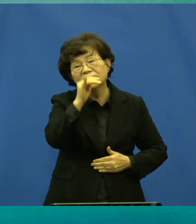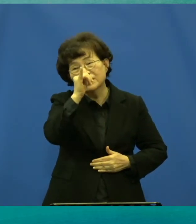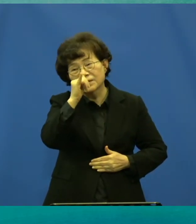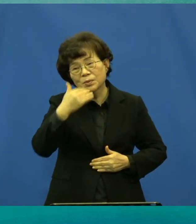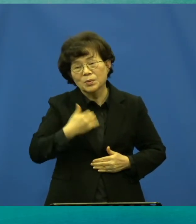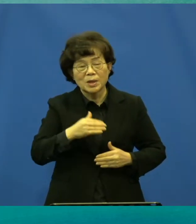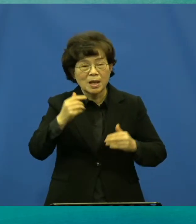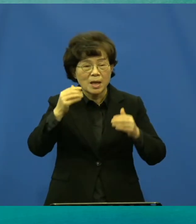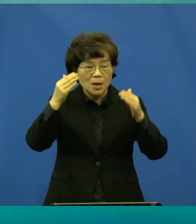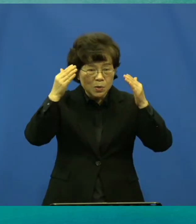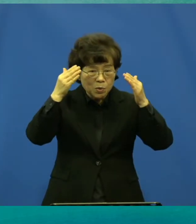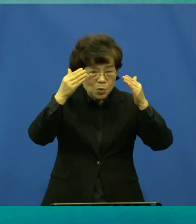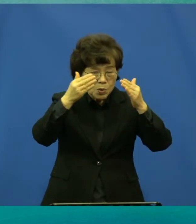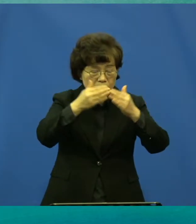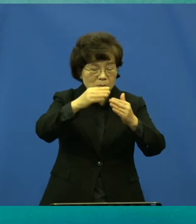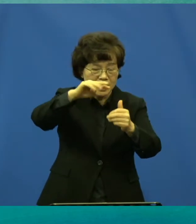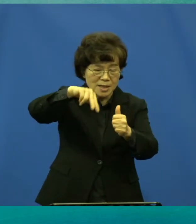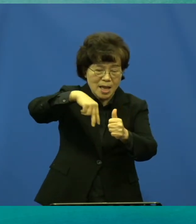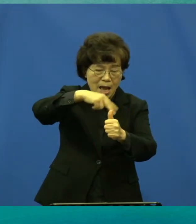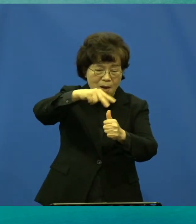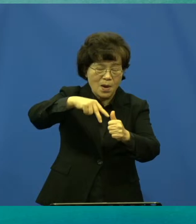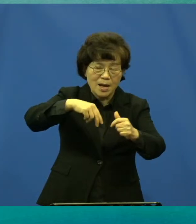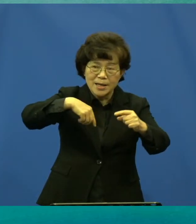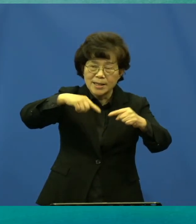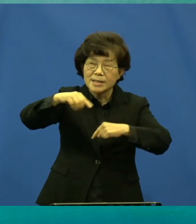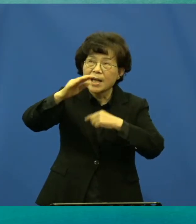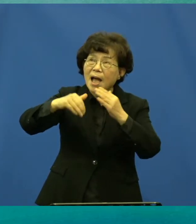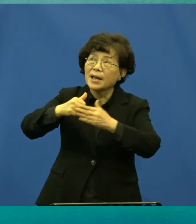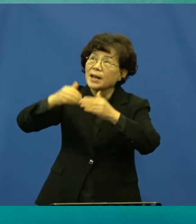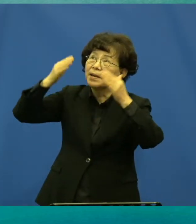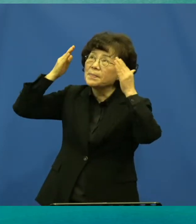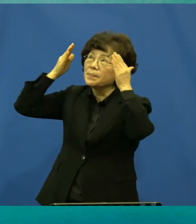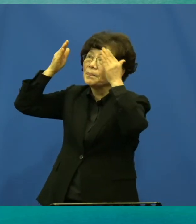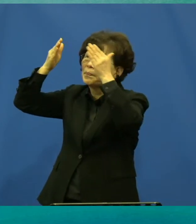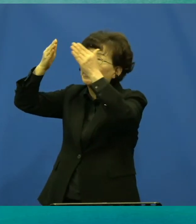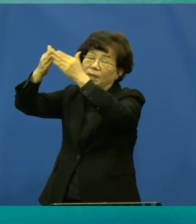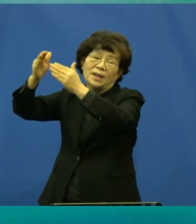초점은 상황을 다스리시는 하나님에게 두어야 합니다.